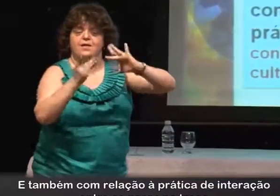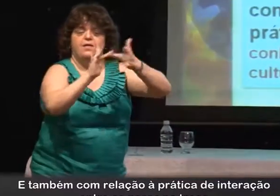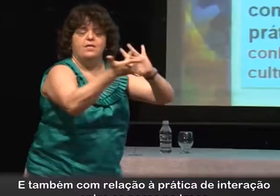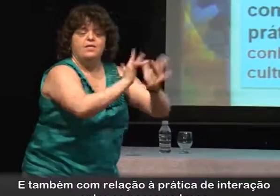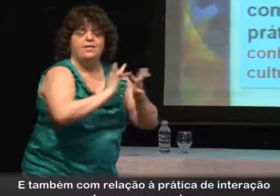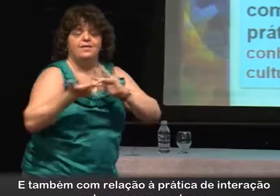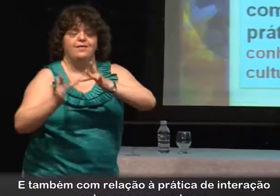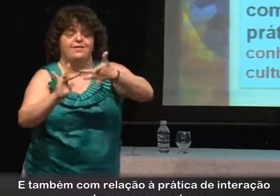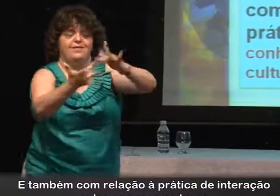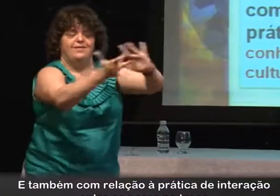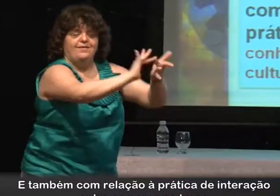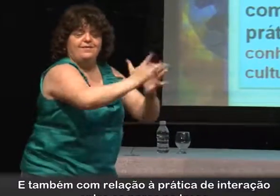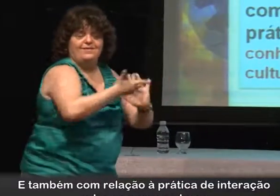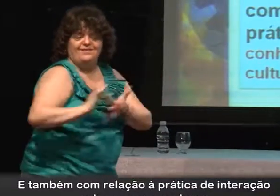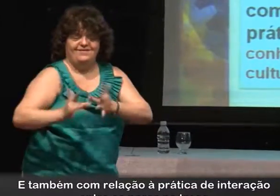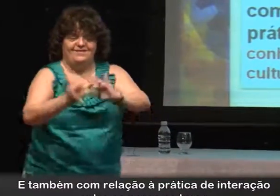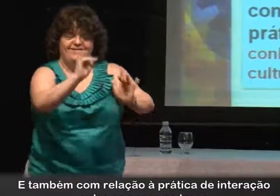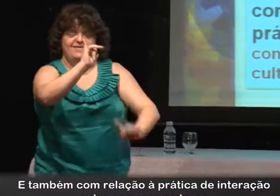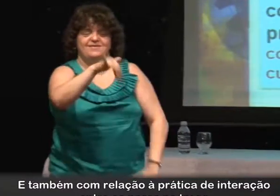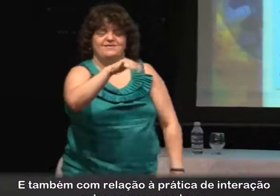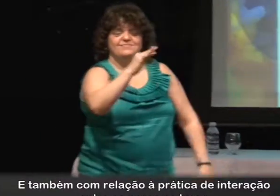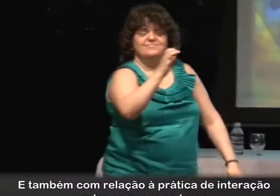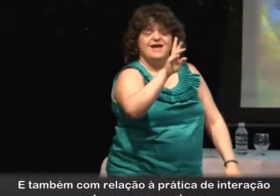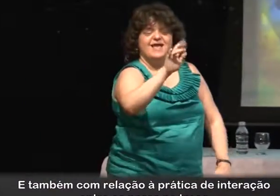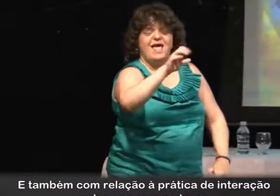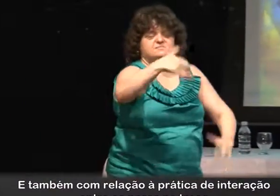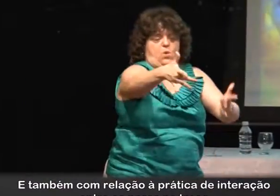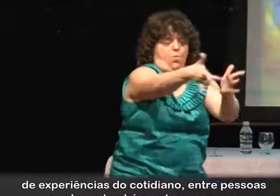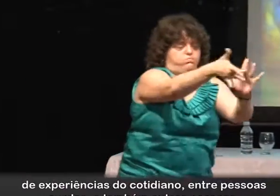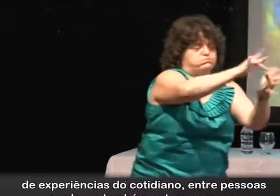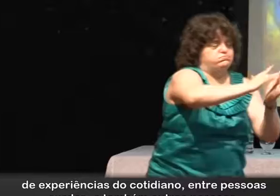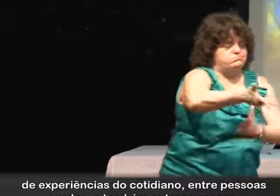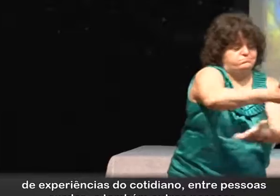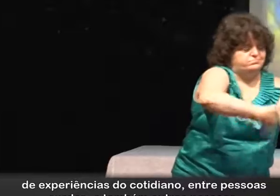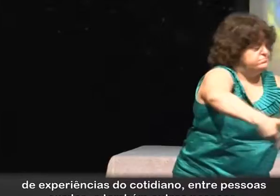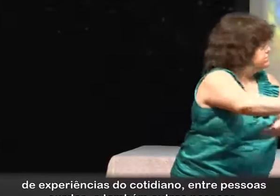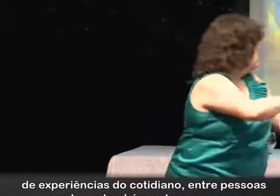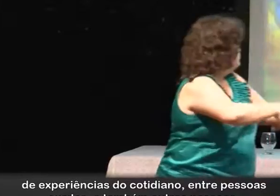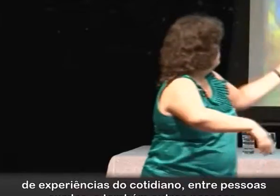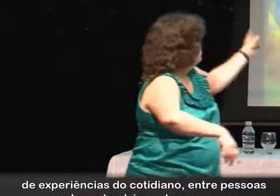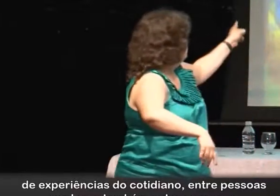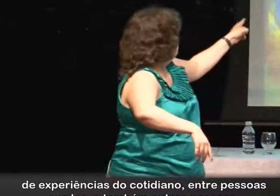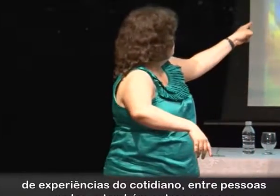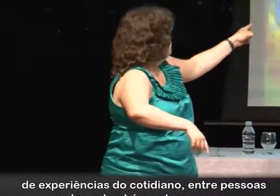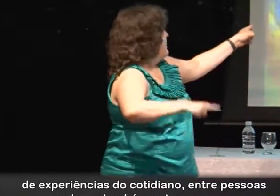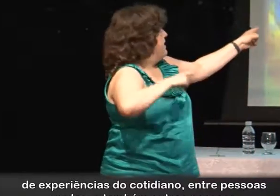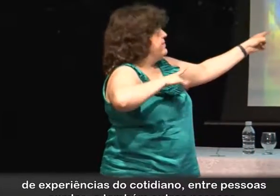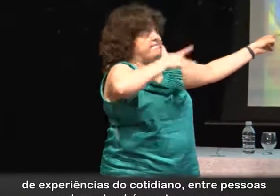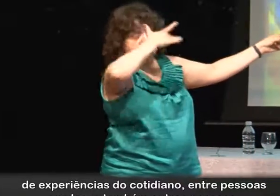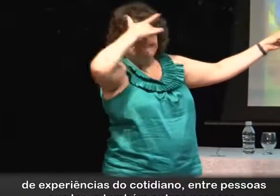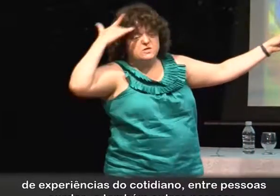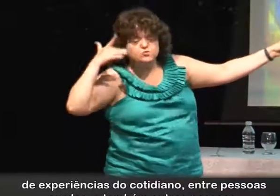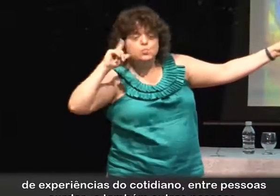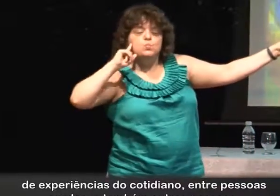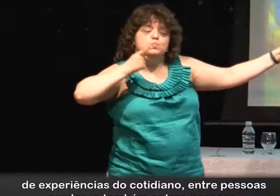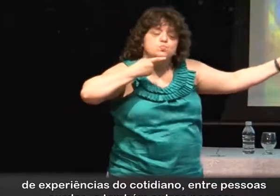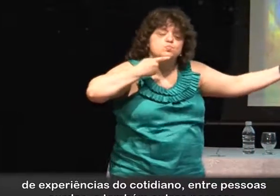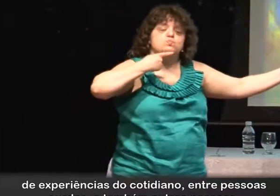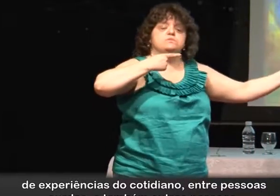prática de interação entre os pares na troca de experiências do cotidiano entre